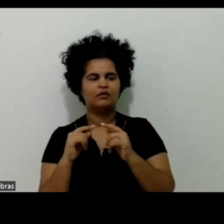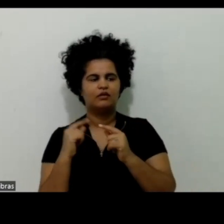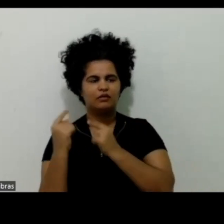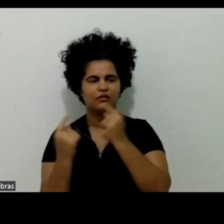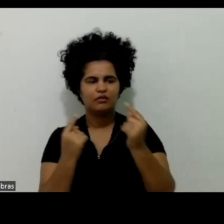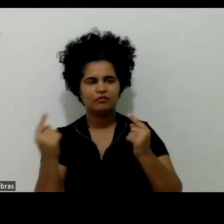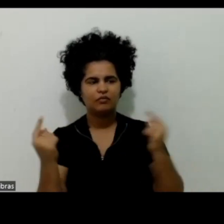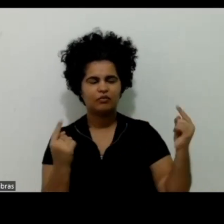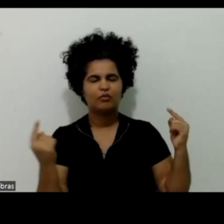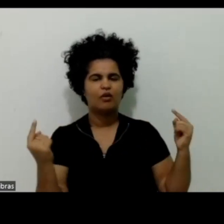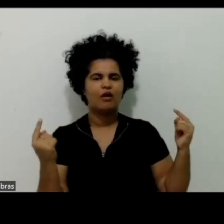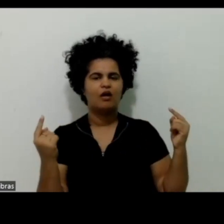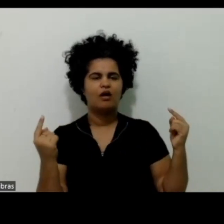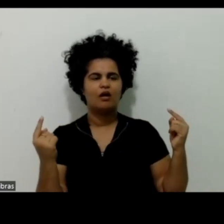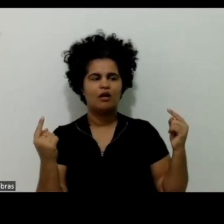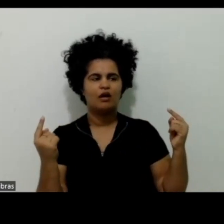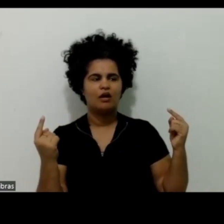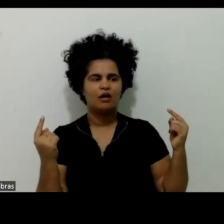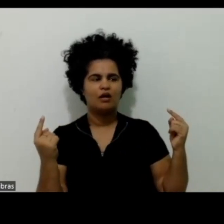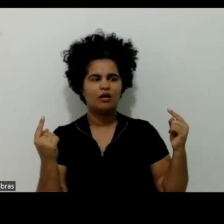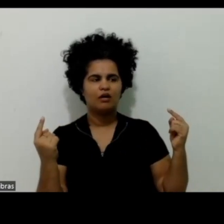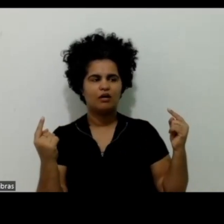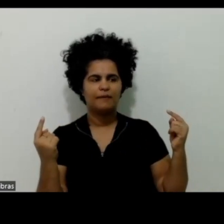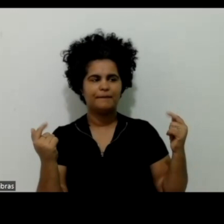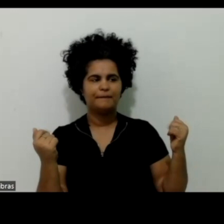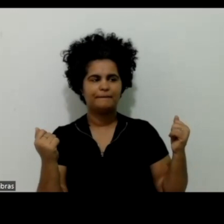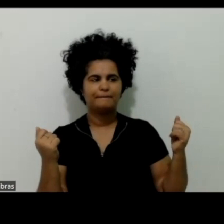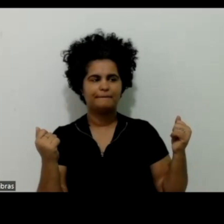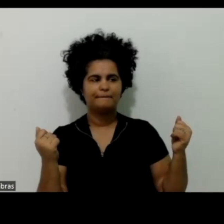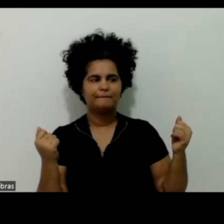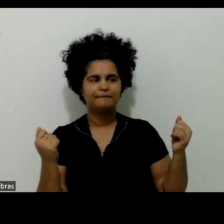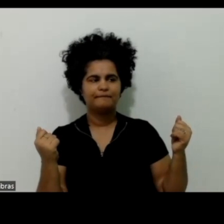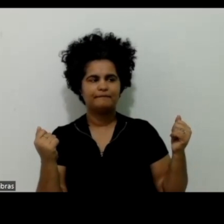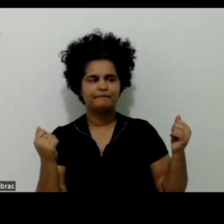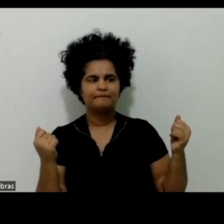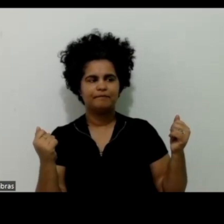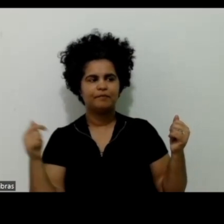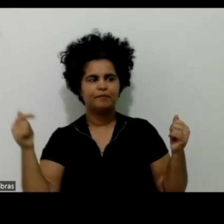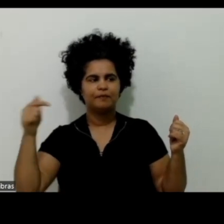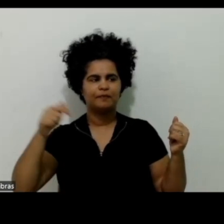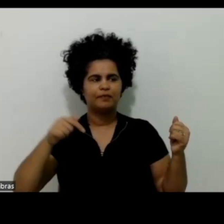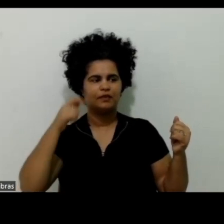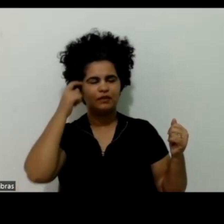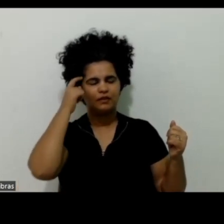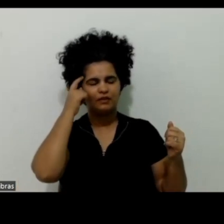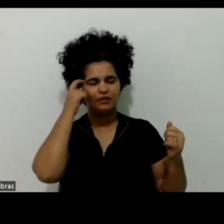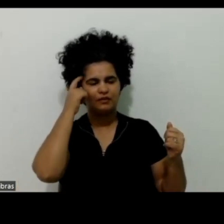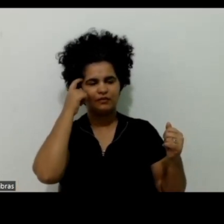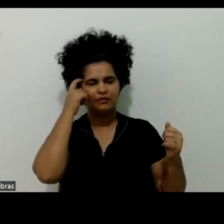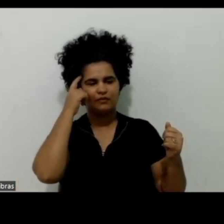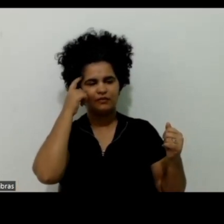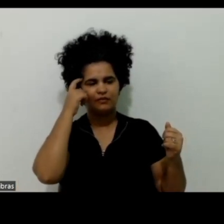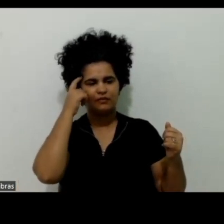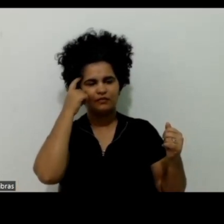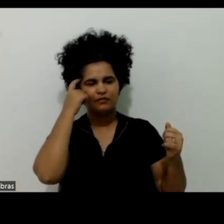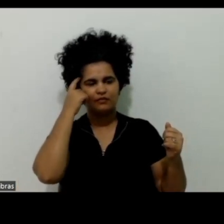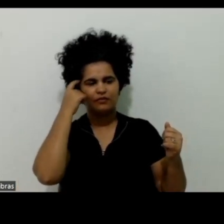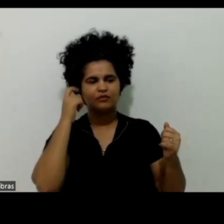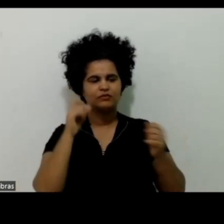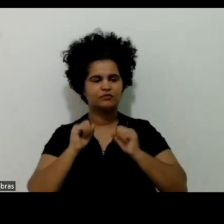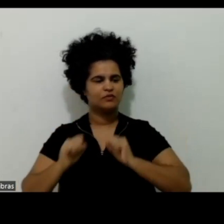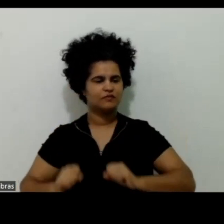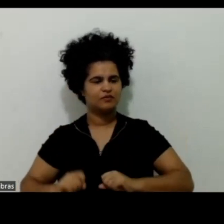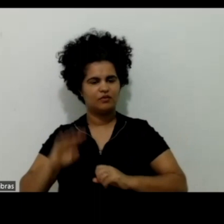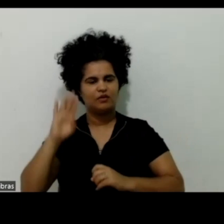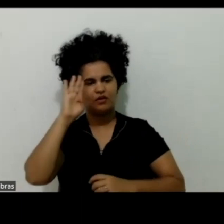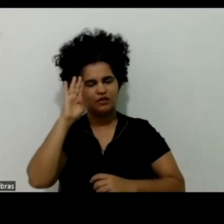discutir sobre isso. Estágio, gente, estágio supervisionado. E aqui, né, se tiver alguém que é estagiária, ou supervisor acadêmico ou de campo,